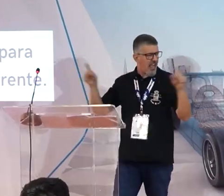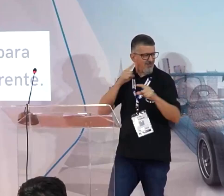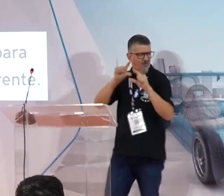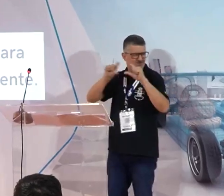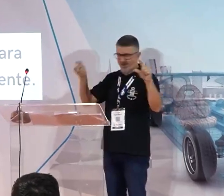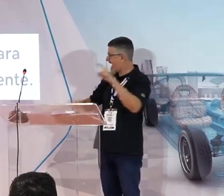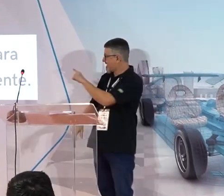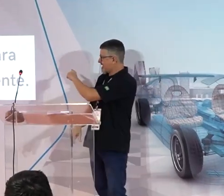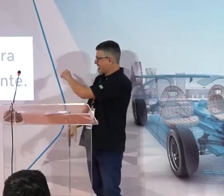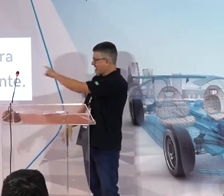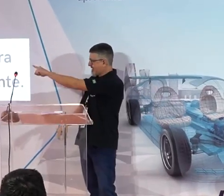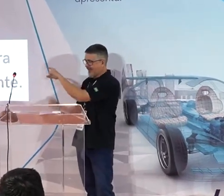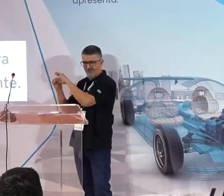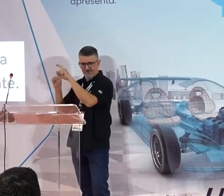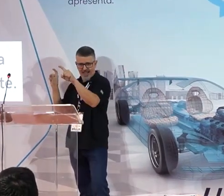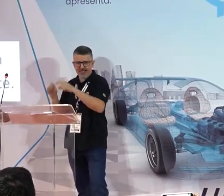Vocês observaram essa frase?